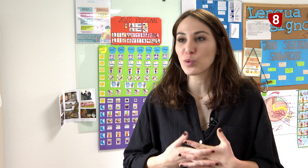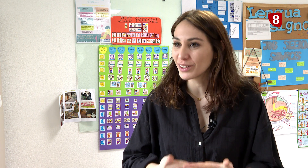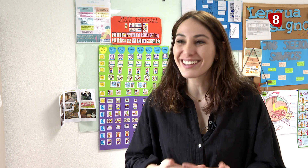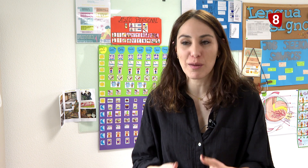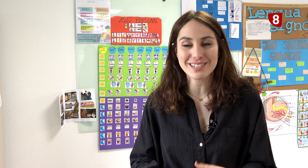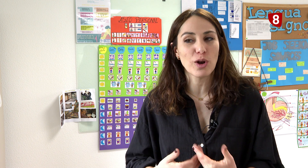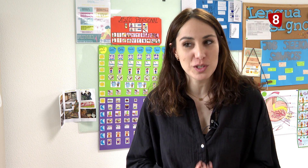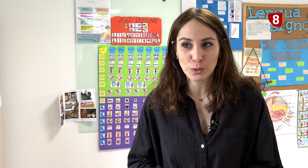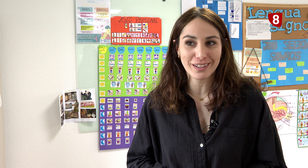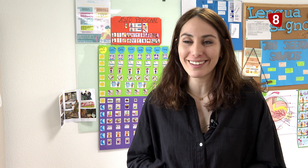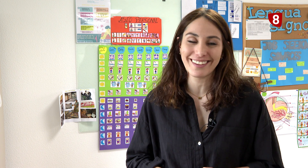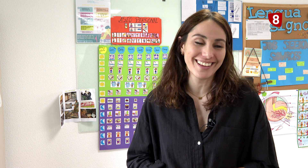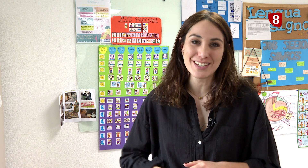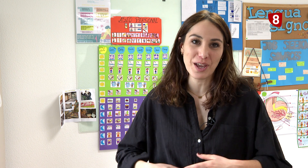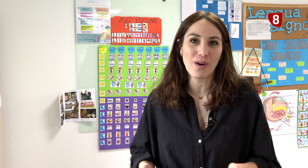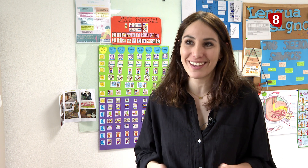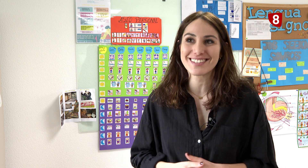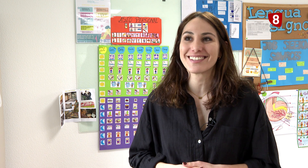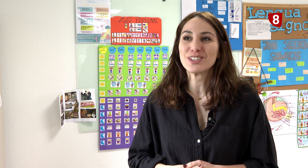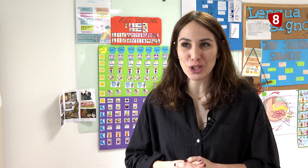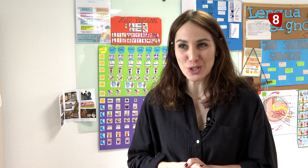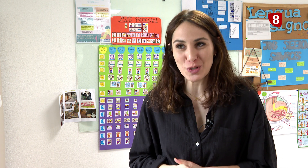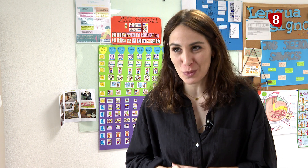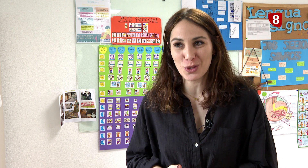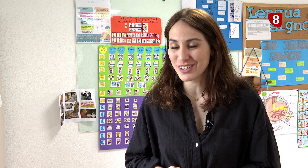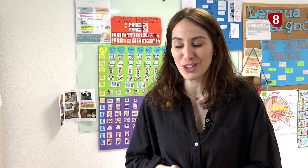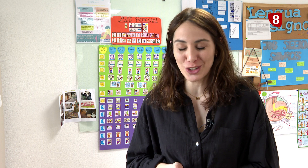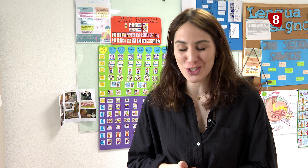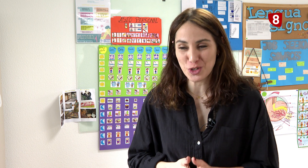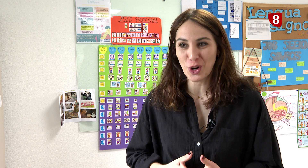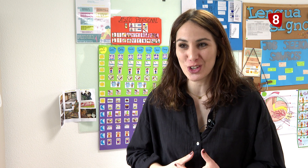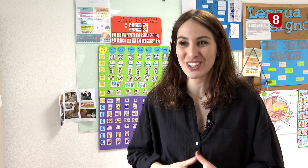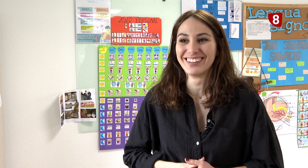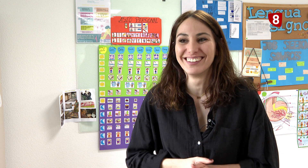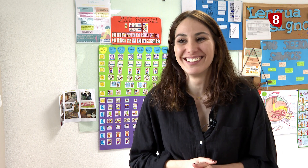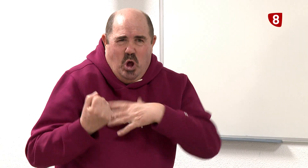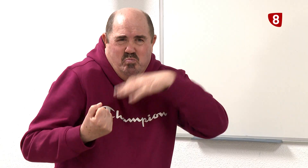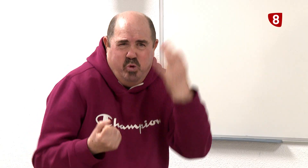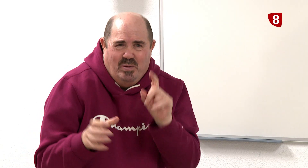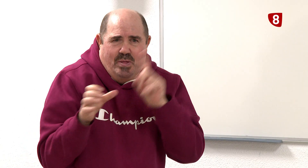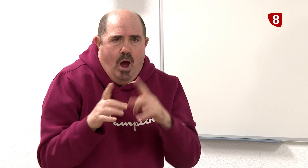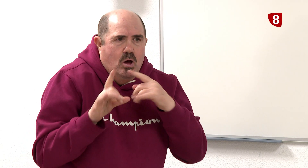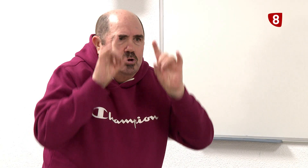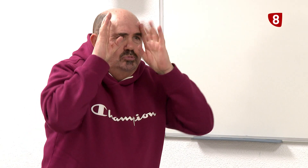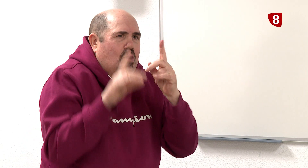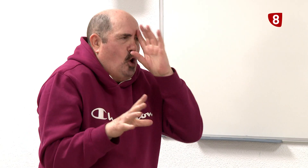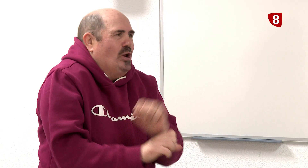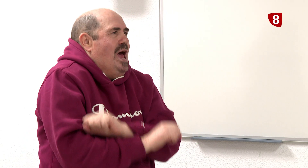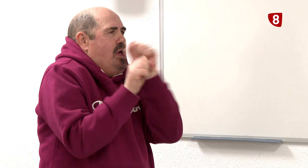discutir y además te lo discuten y les da igual. Es, no, no, son sordomudos, no, no, son sordos. Y también con lo que no podemos conducir